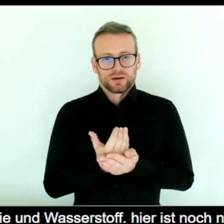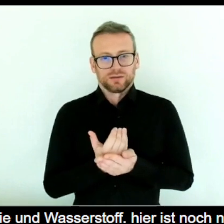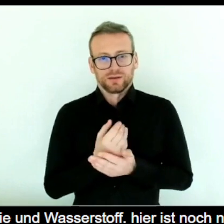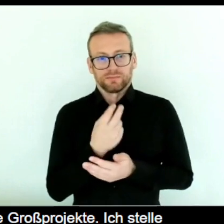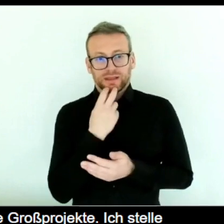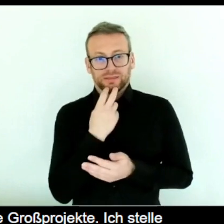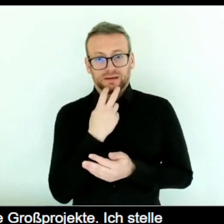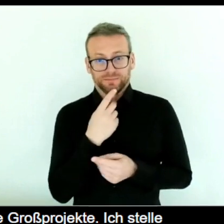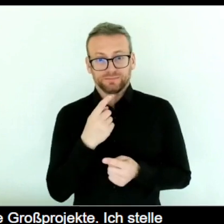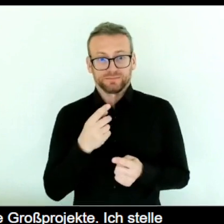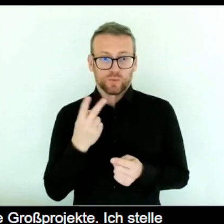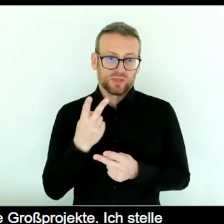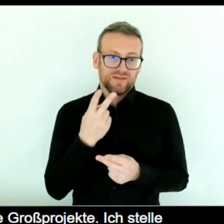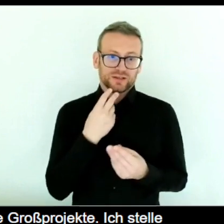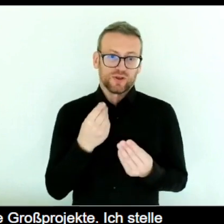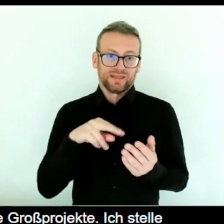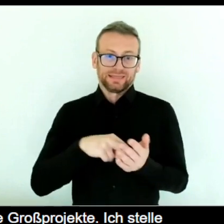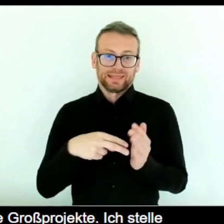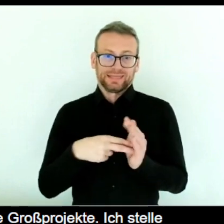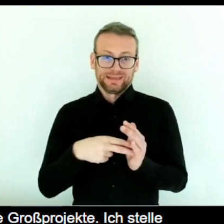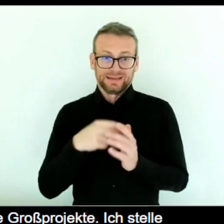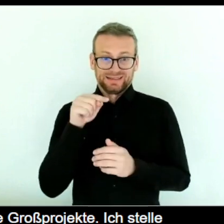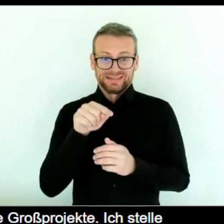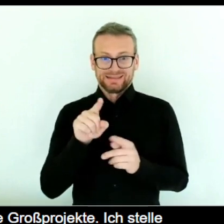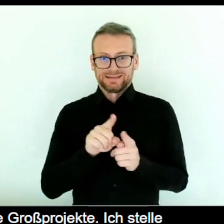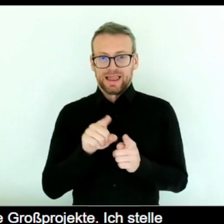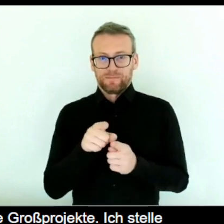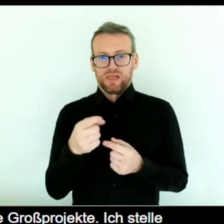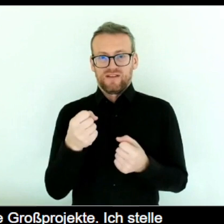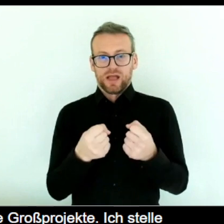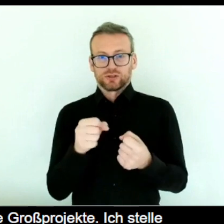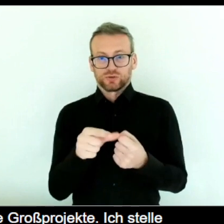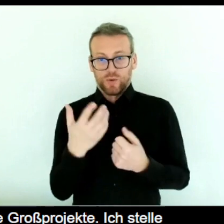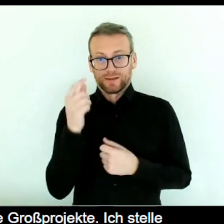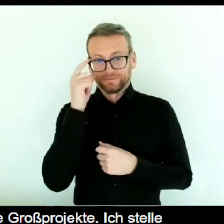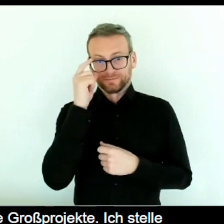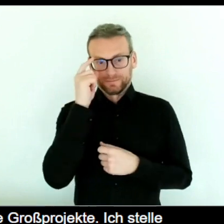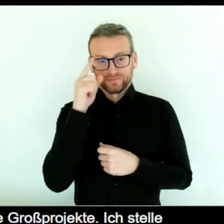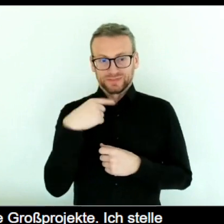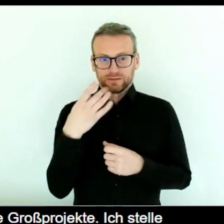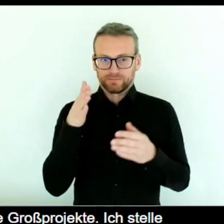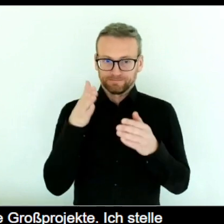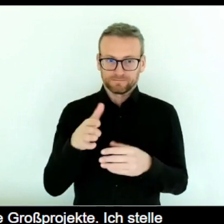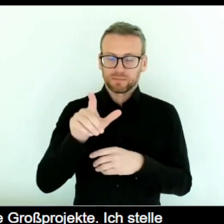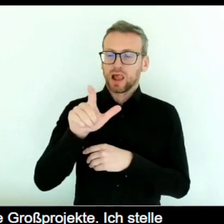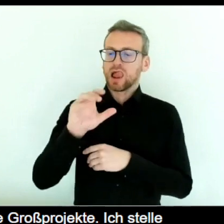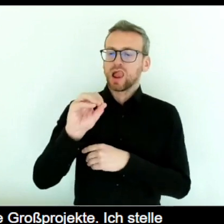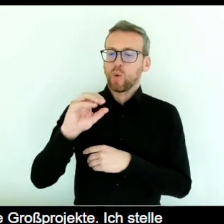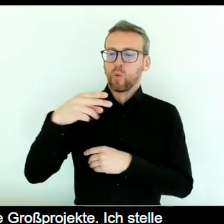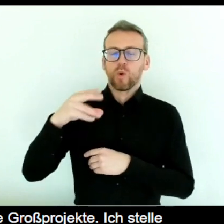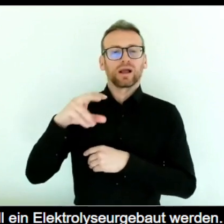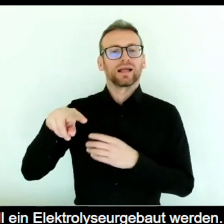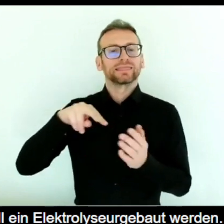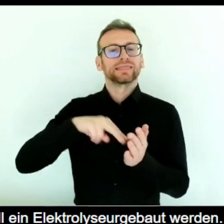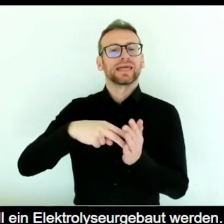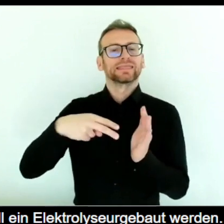Raum, vielleicht über die Donau hoch. Wasserstoff eben an eine Trägersubstanz gebunden und dann relativ problemlos